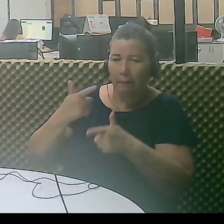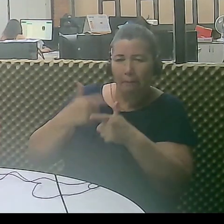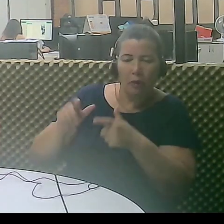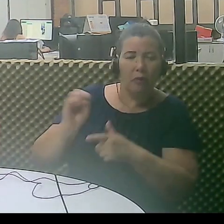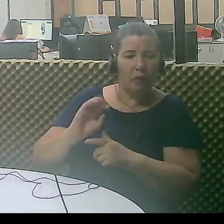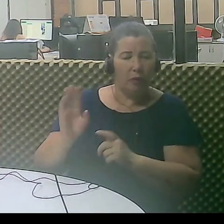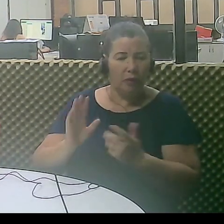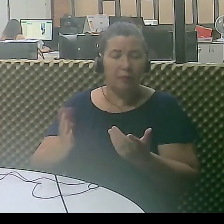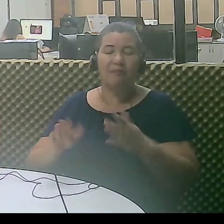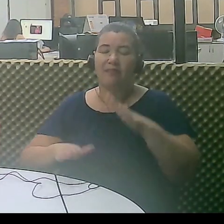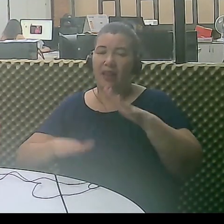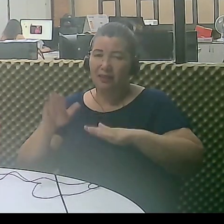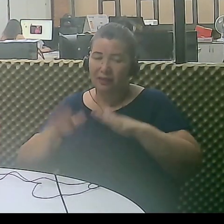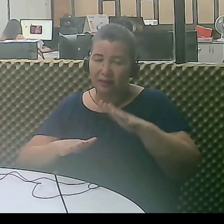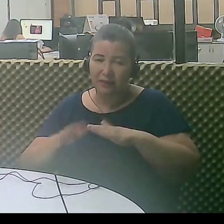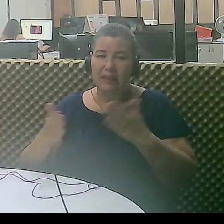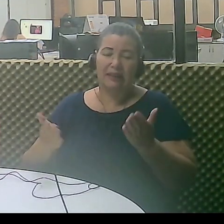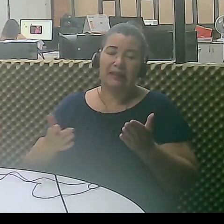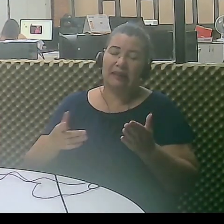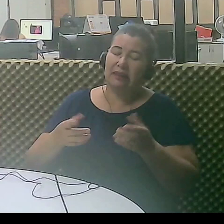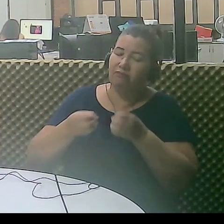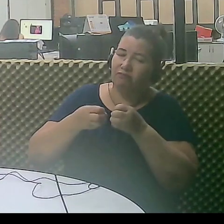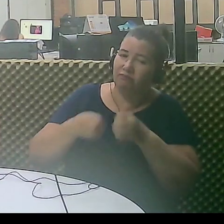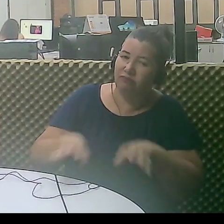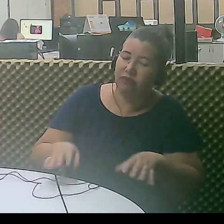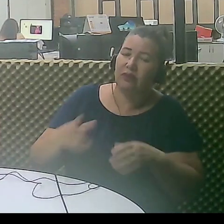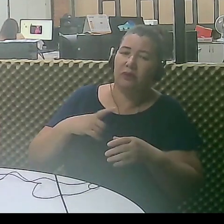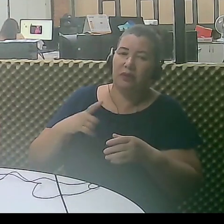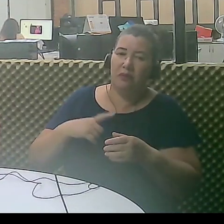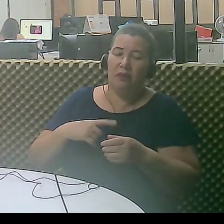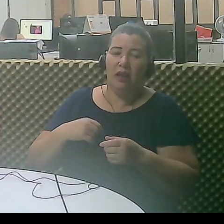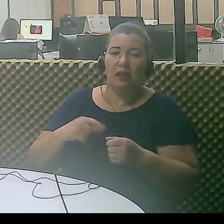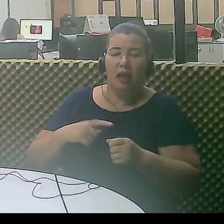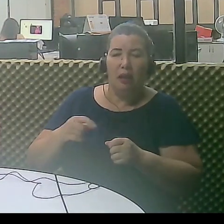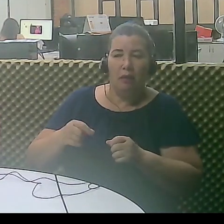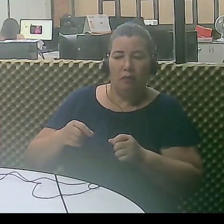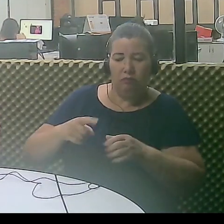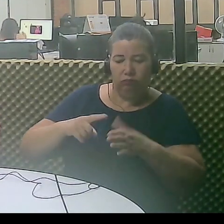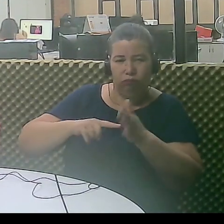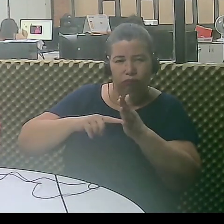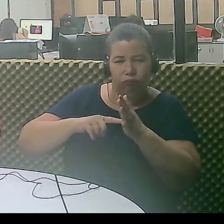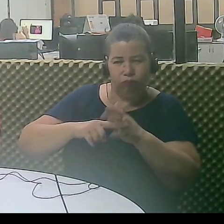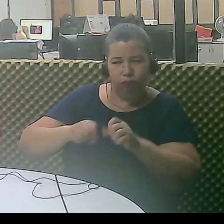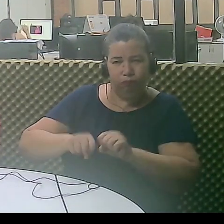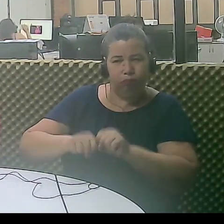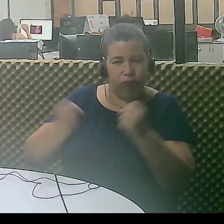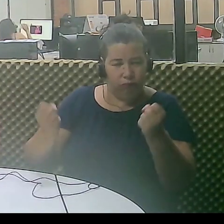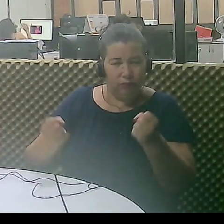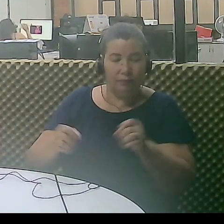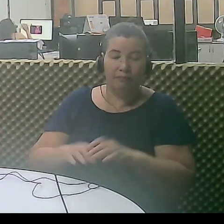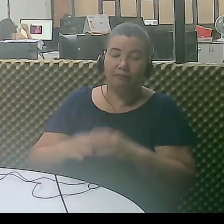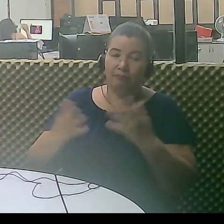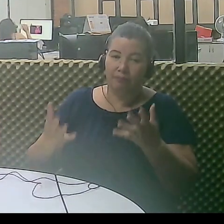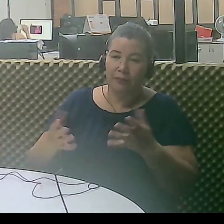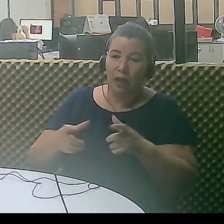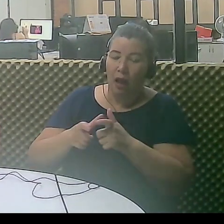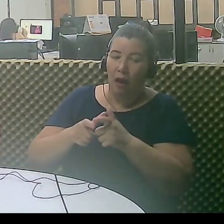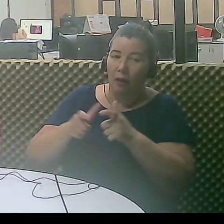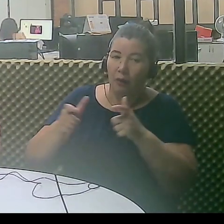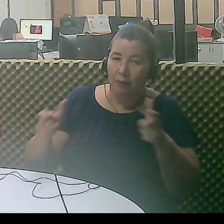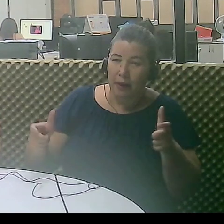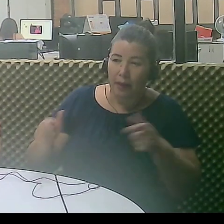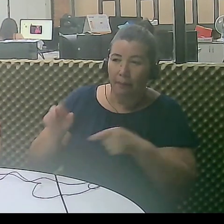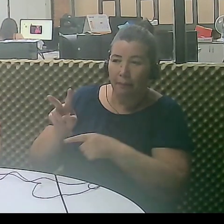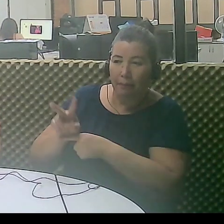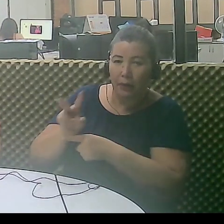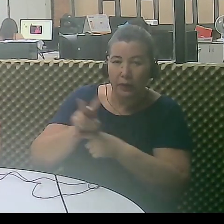que muitas vezes causava prejuízos como a queima de bombas. Com o intuito de ampliar a proteção